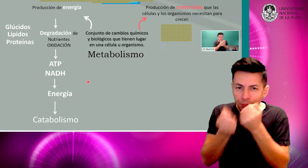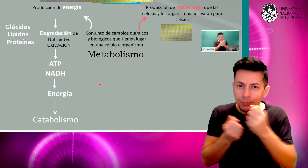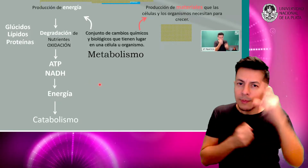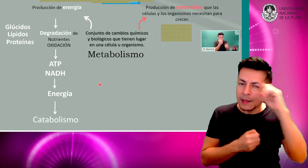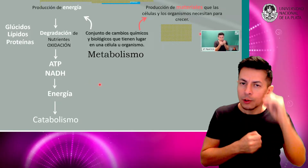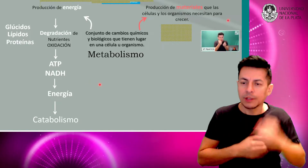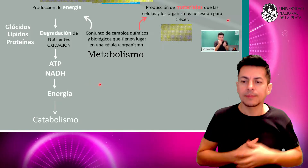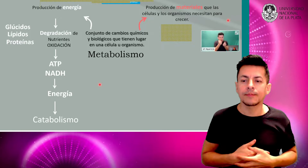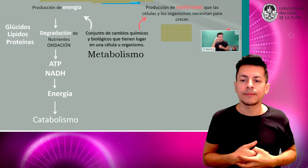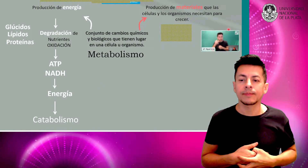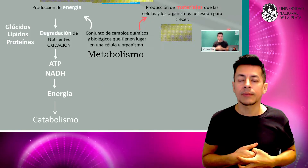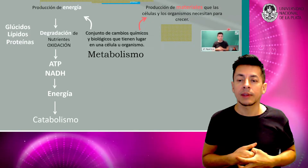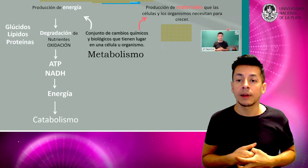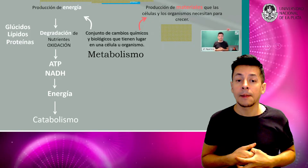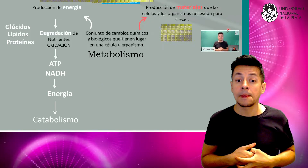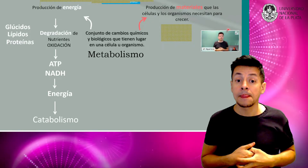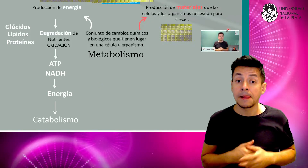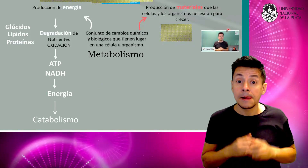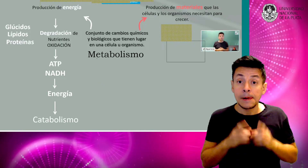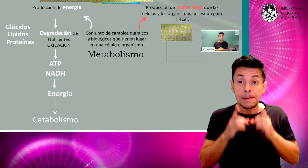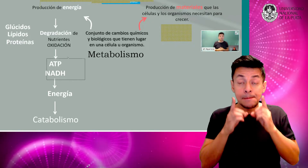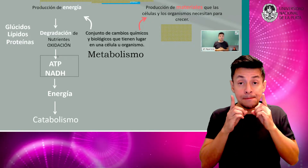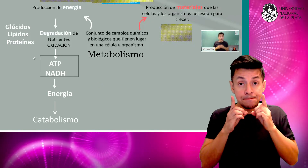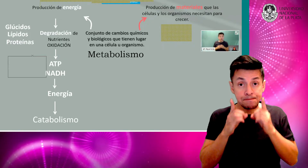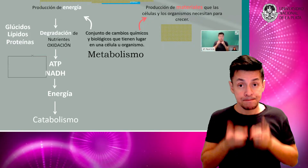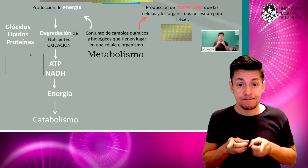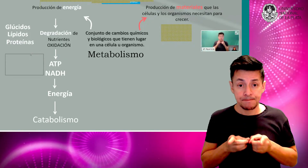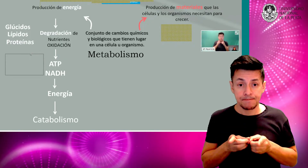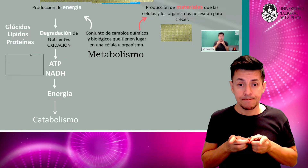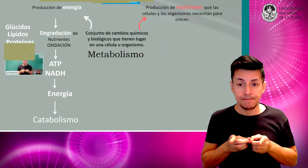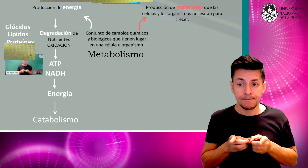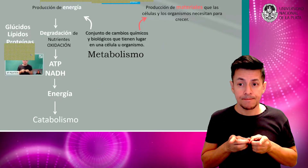Pero tenemos,